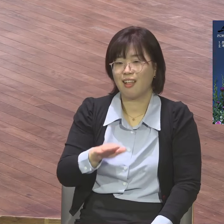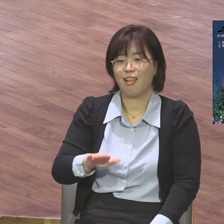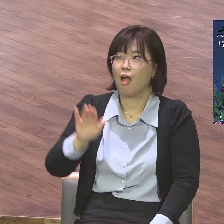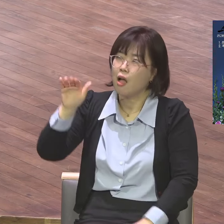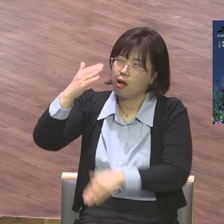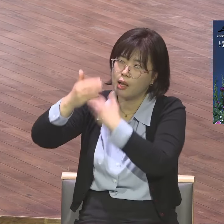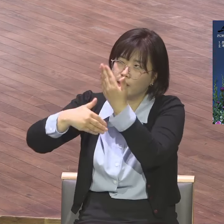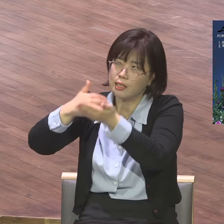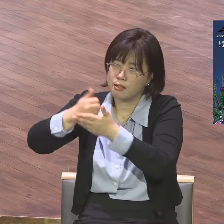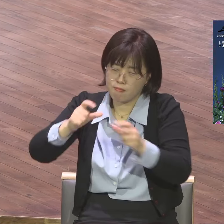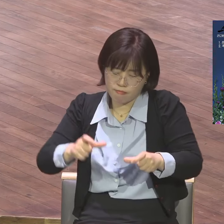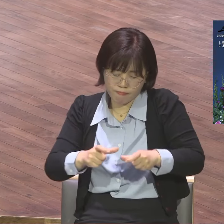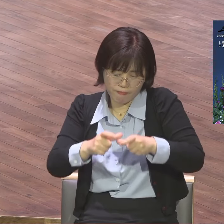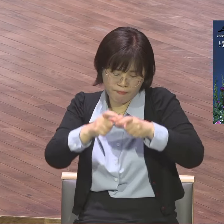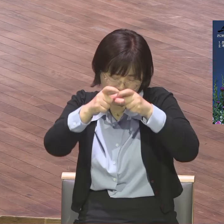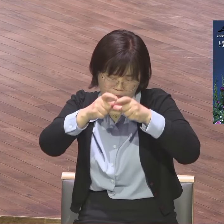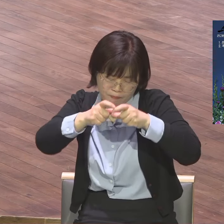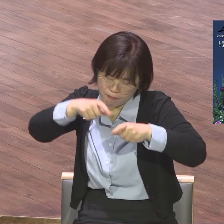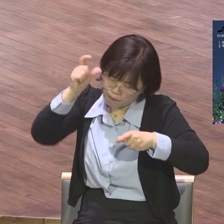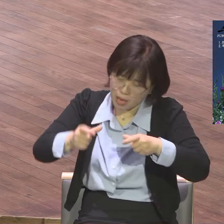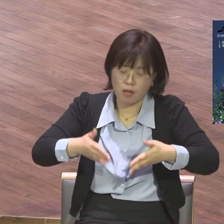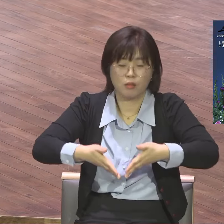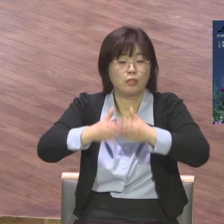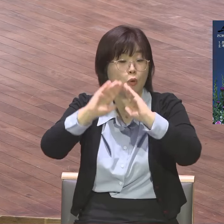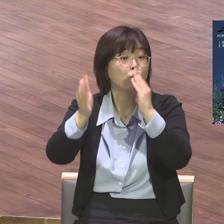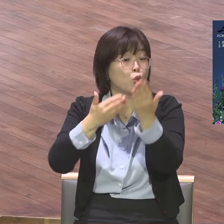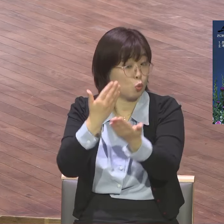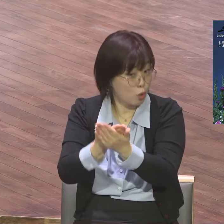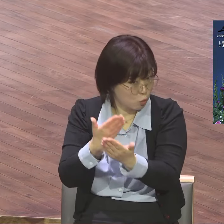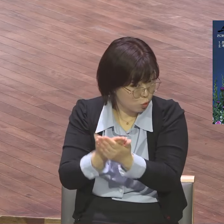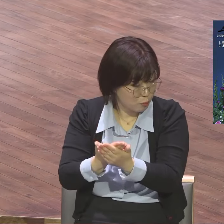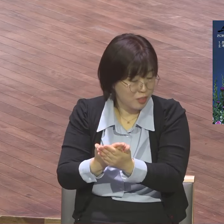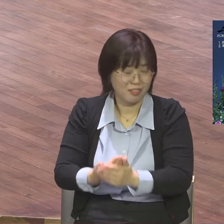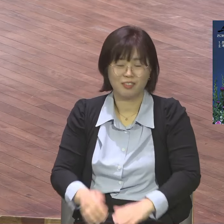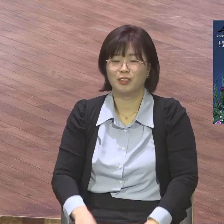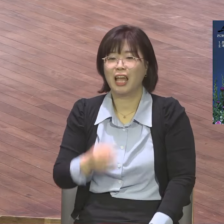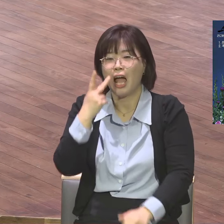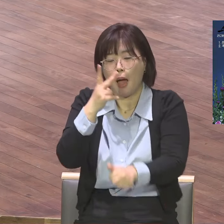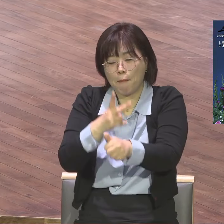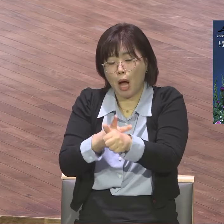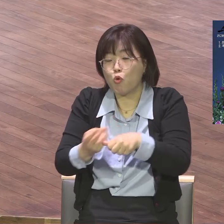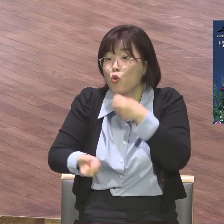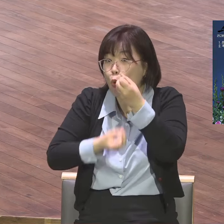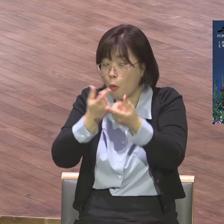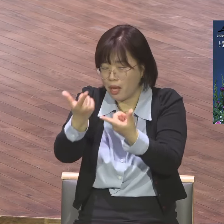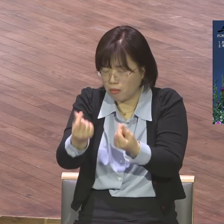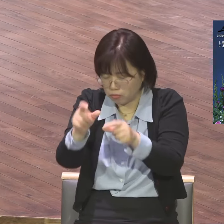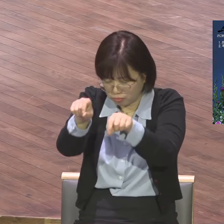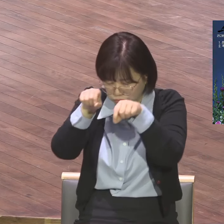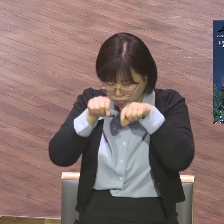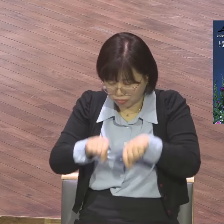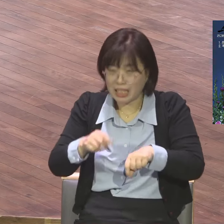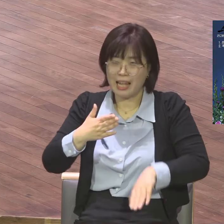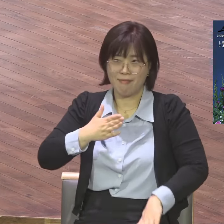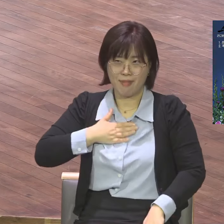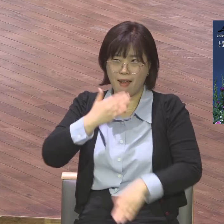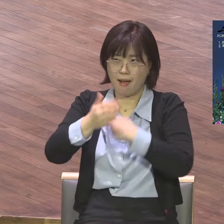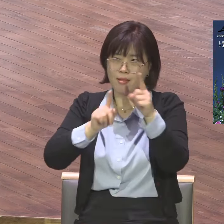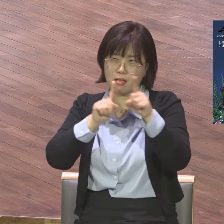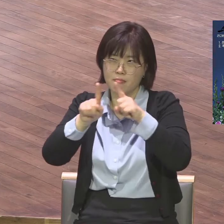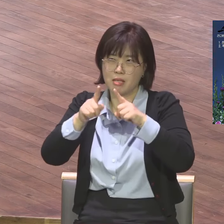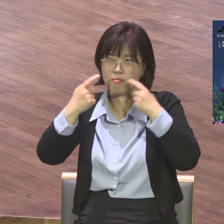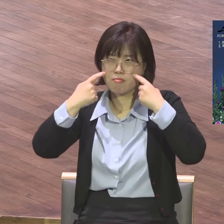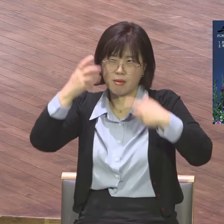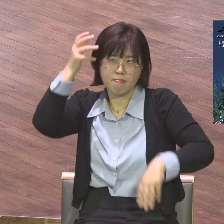하여 주옵소서. 무너지지 않는 견고한 망대, 이 사도 바울처럼 하나님께서 주신 이 말씀 잡고 내가 기어이